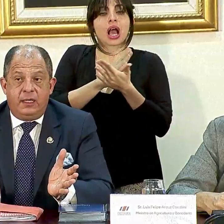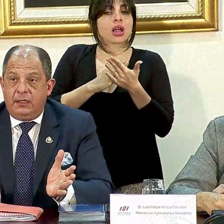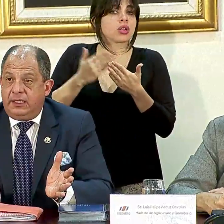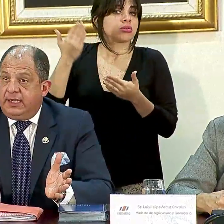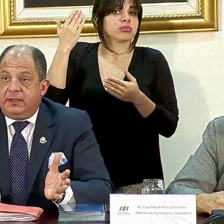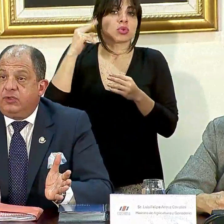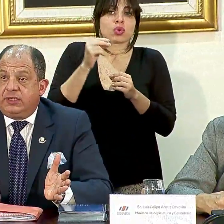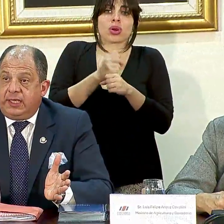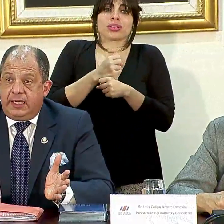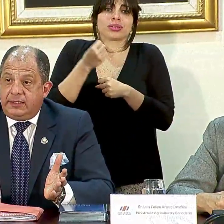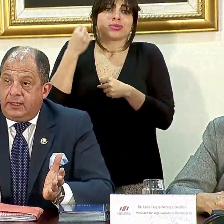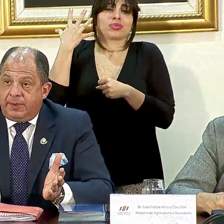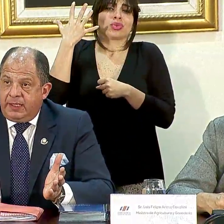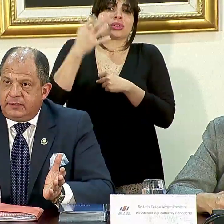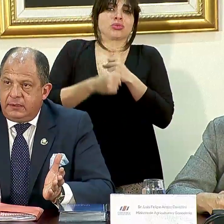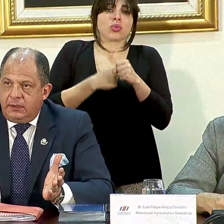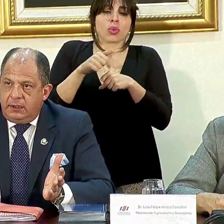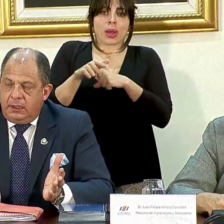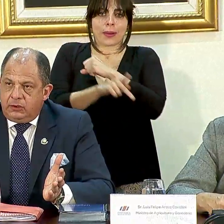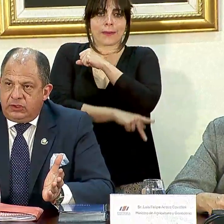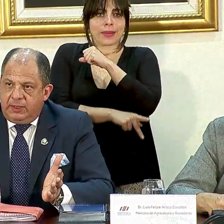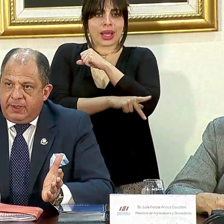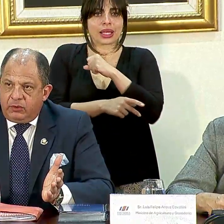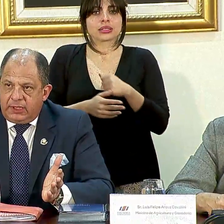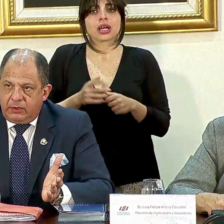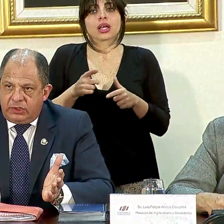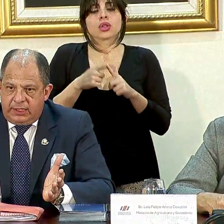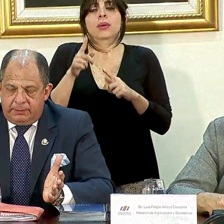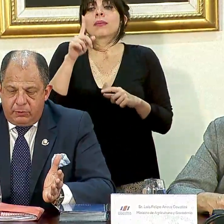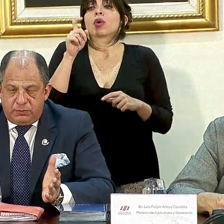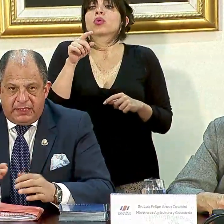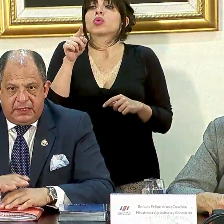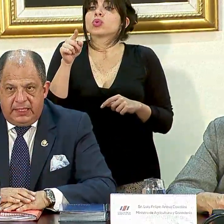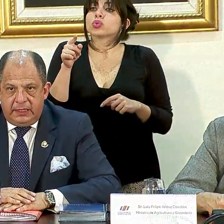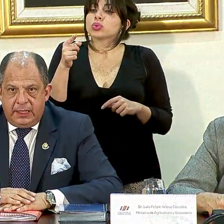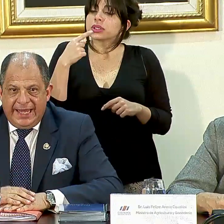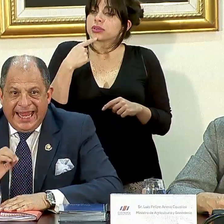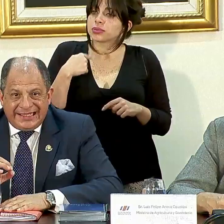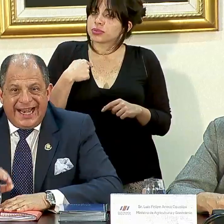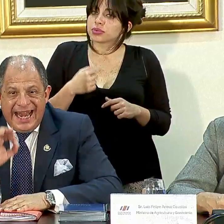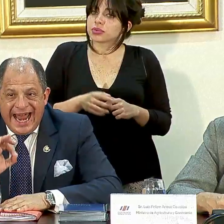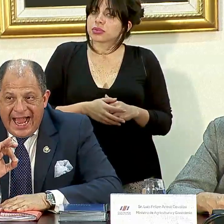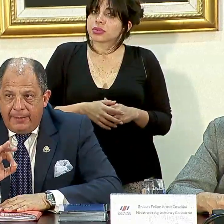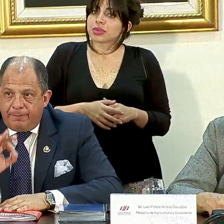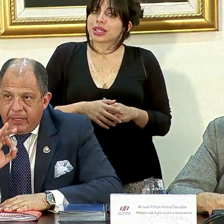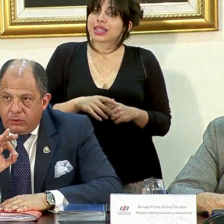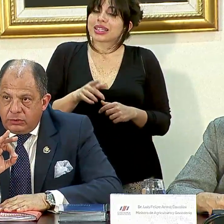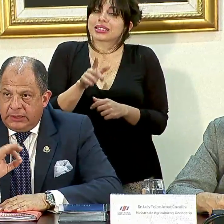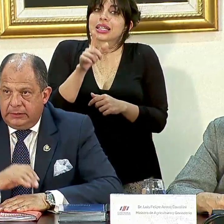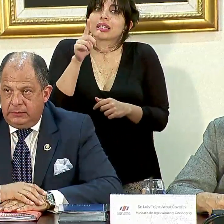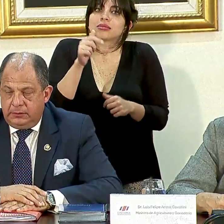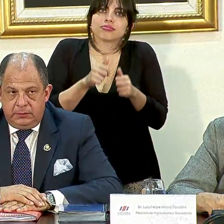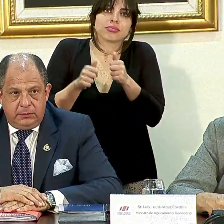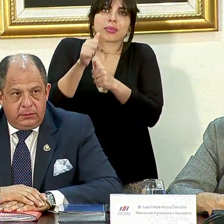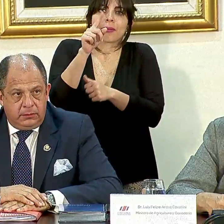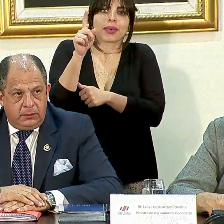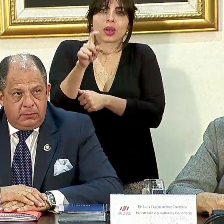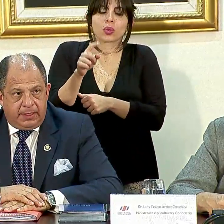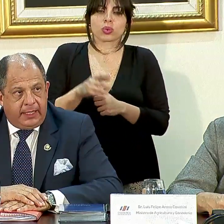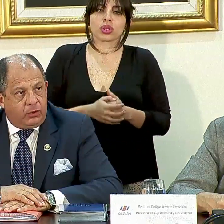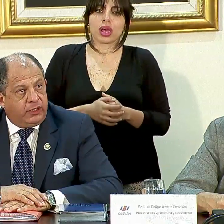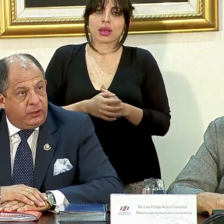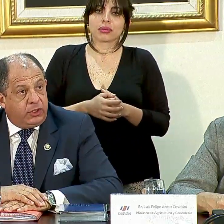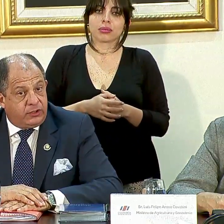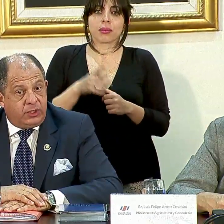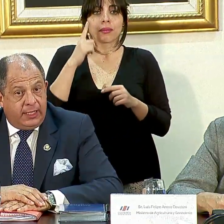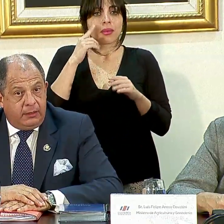hacía desde hace muchas décadas en el país. Entonces, la pregunta que usted nos plantea es la pregunta